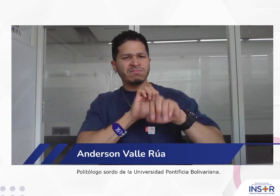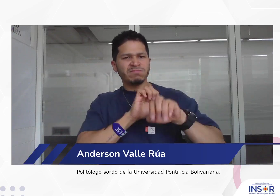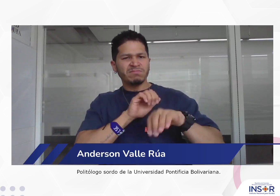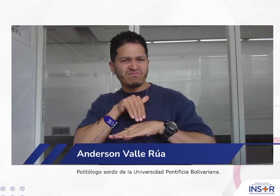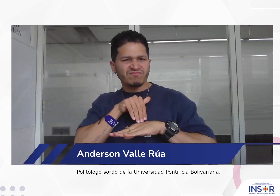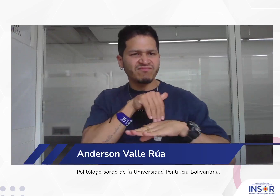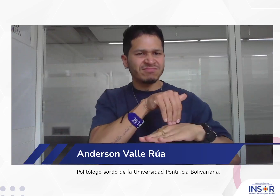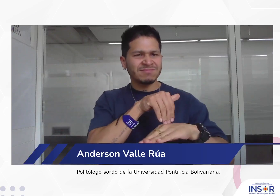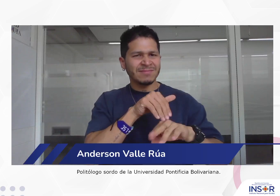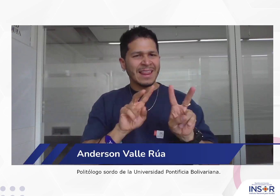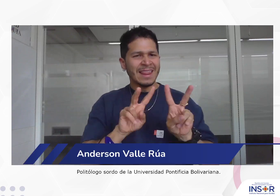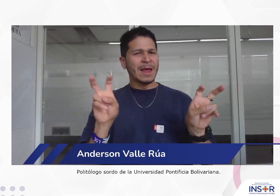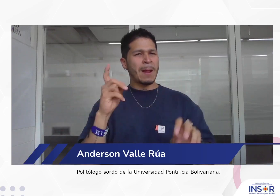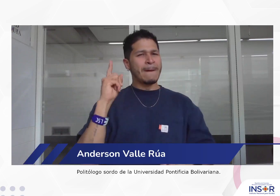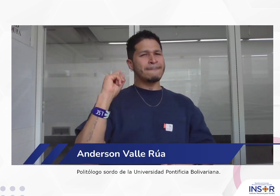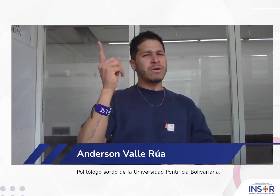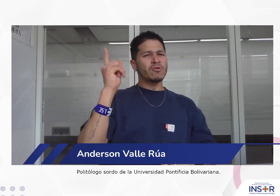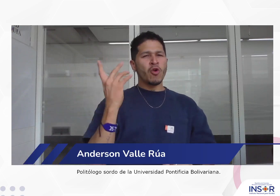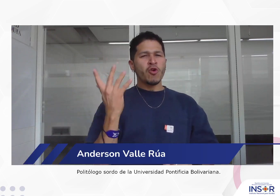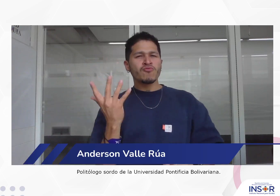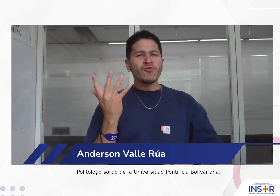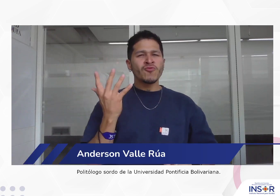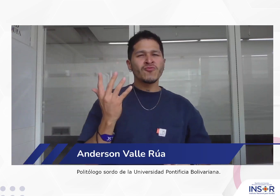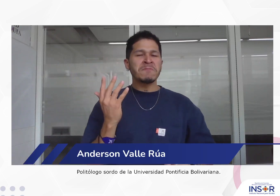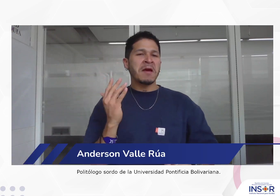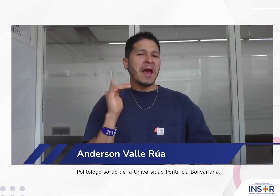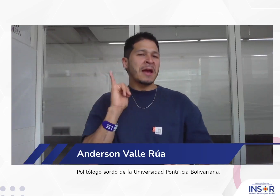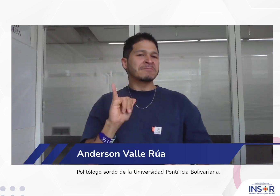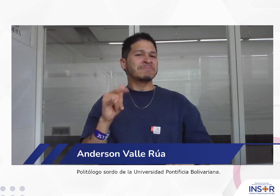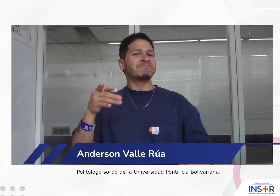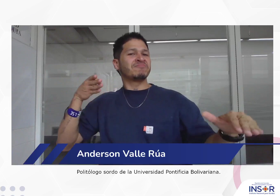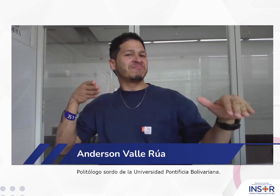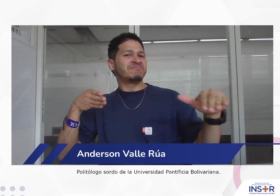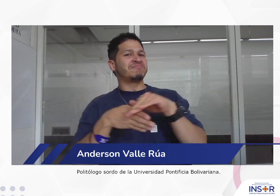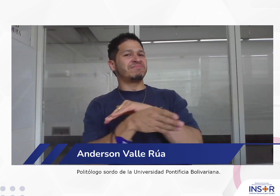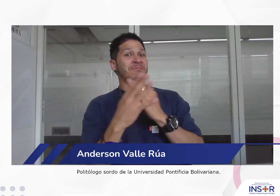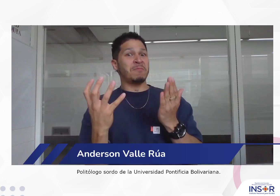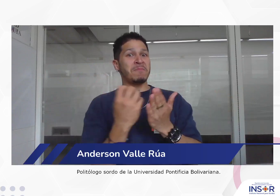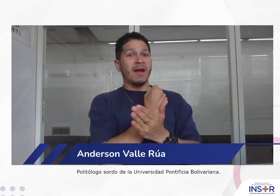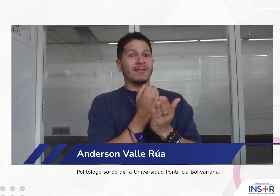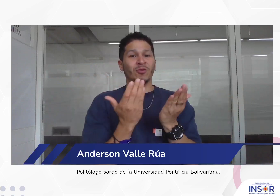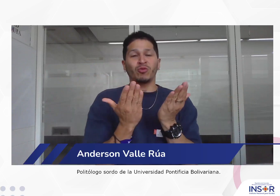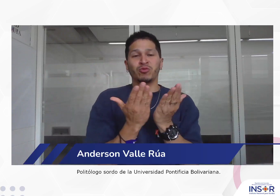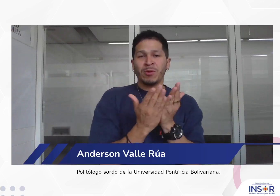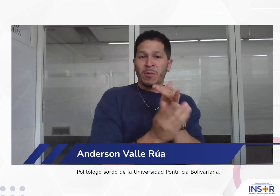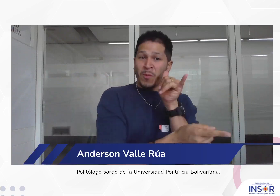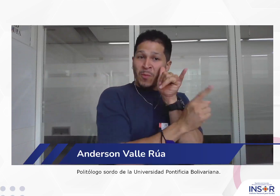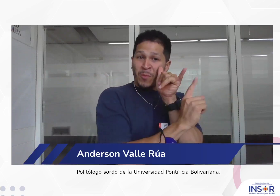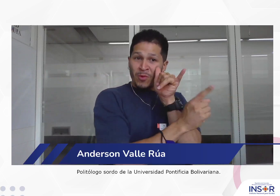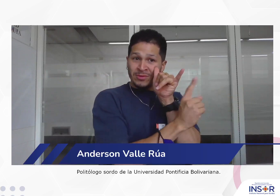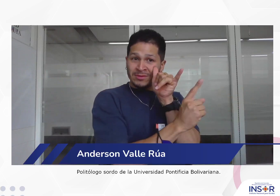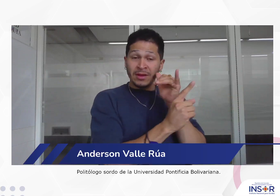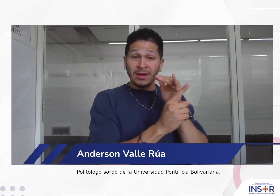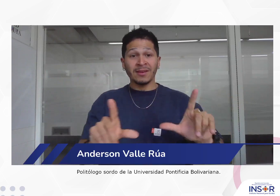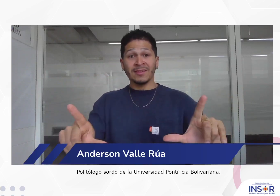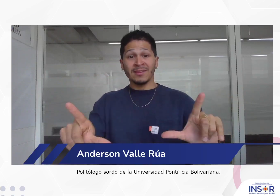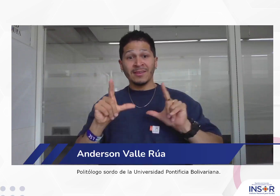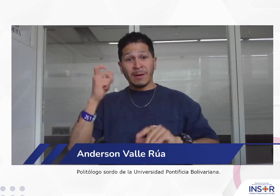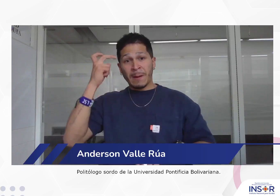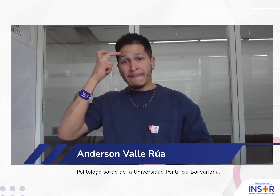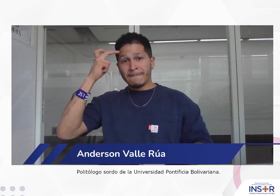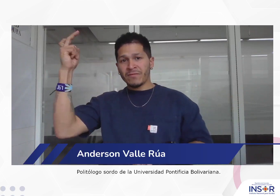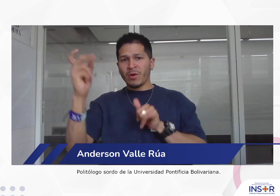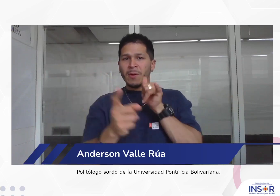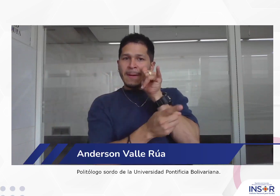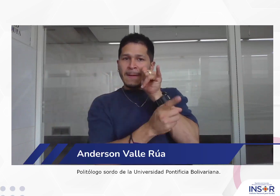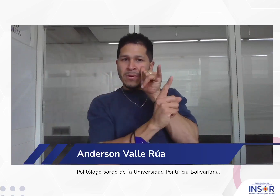abarque los temas de lengua, cultura y demás y que nos permita defender estos patrimonios como comunidad. Entonces, a través